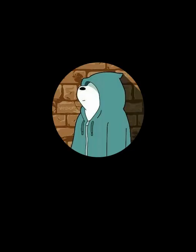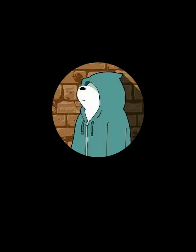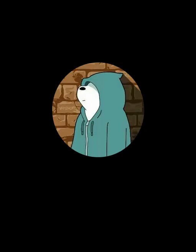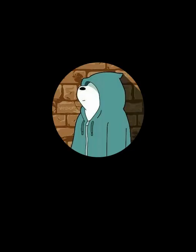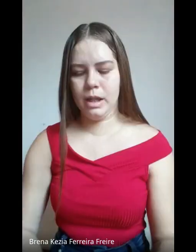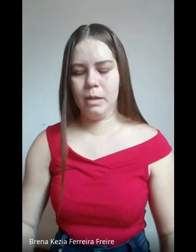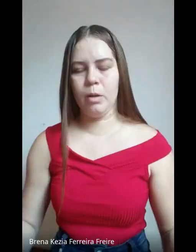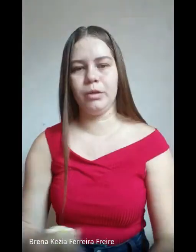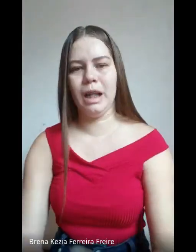Pode Barlete?